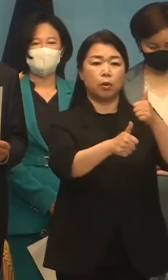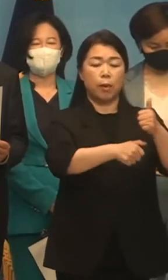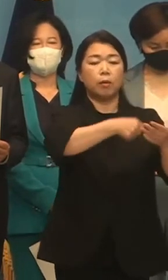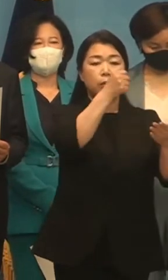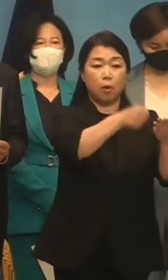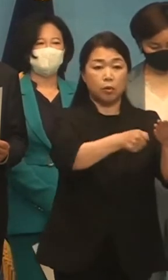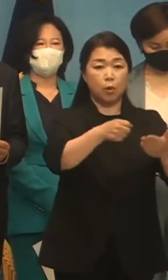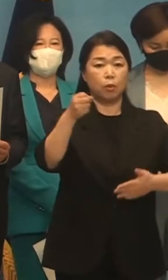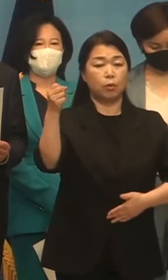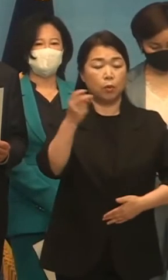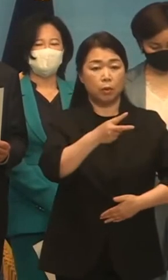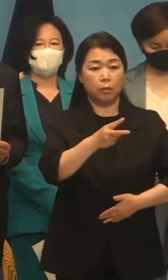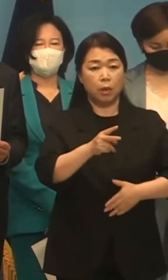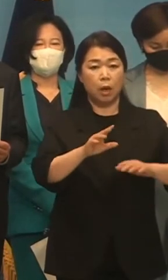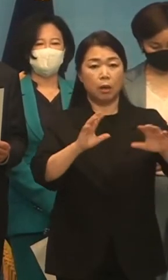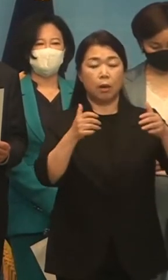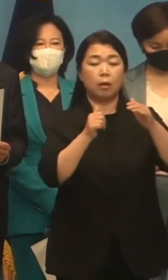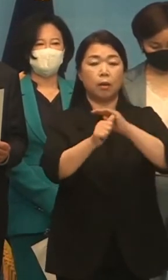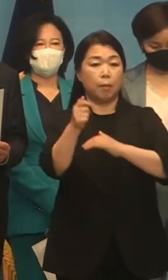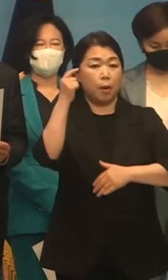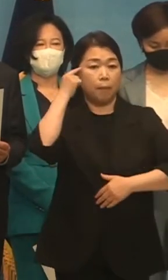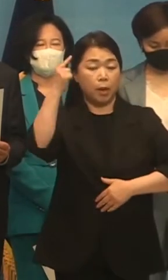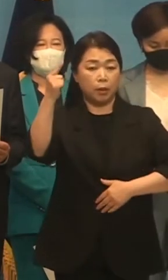또는 당대표의